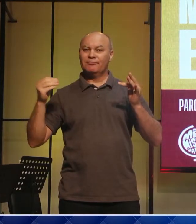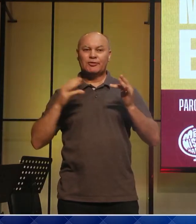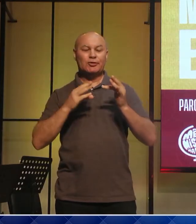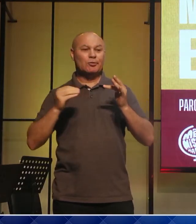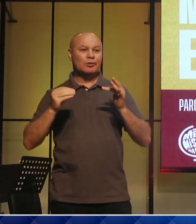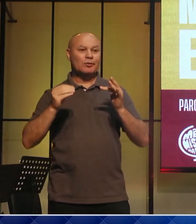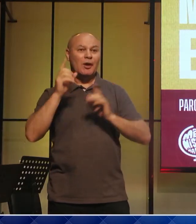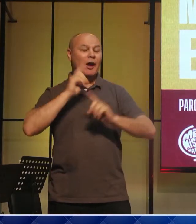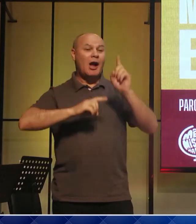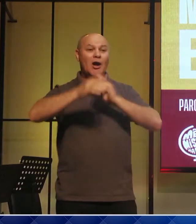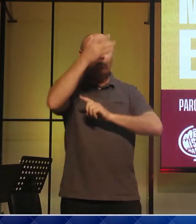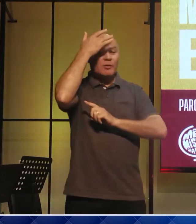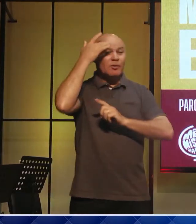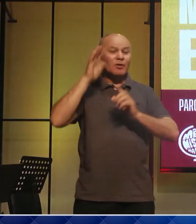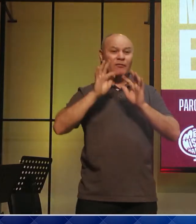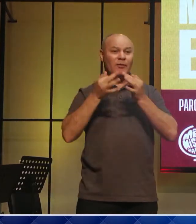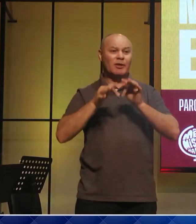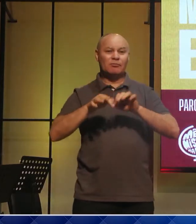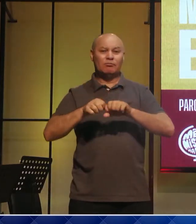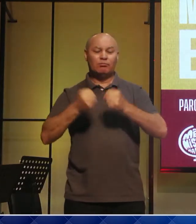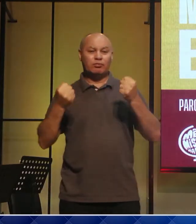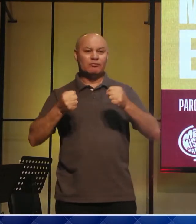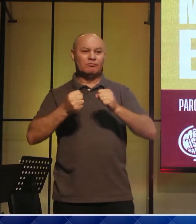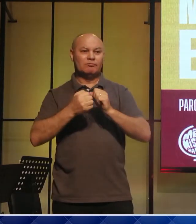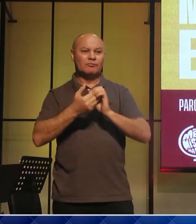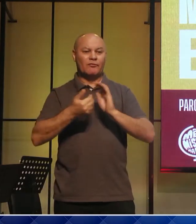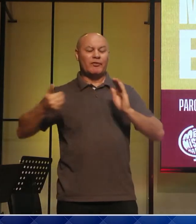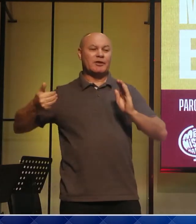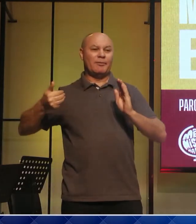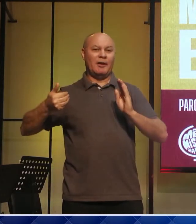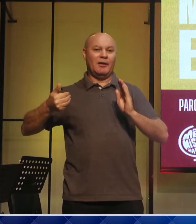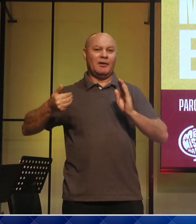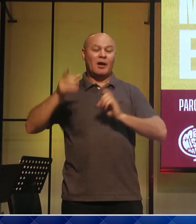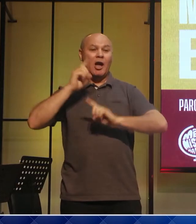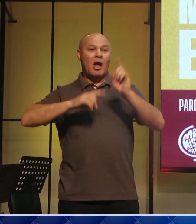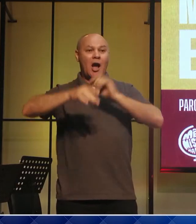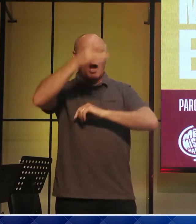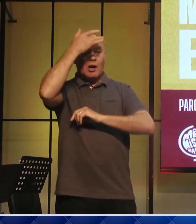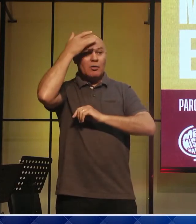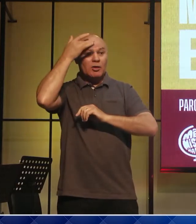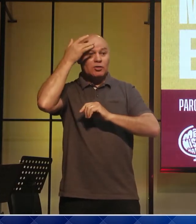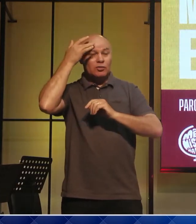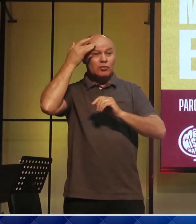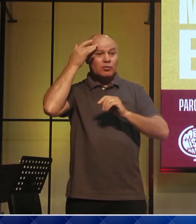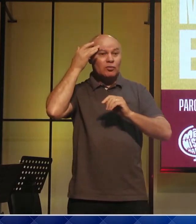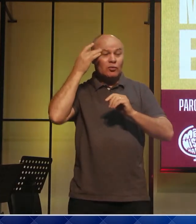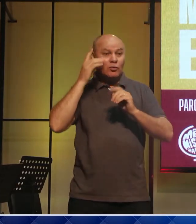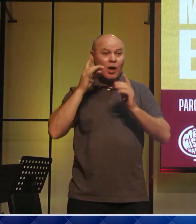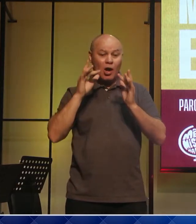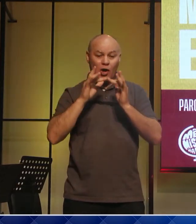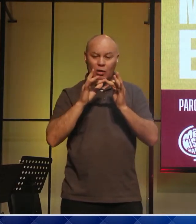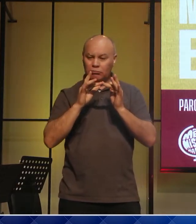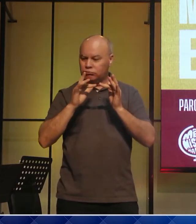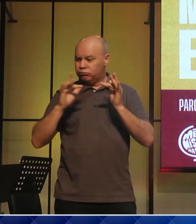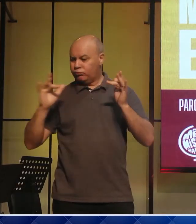perdeu o filho, tem gente que perdeu os pais. Eu não estou falando que morreu, estou falando que eles estão vivos, mas não são